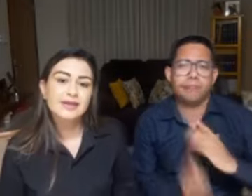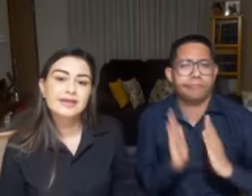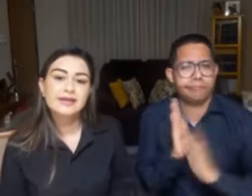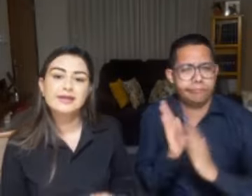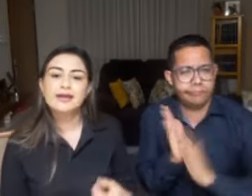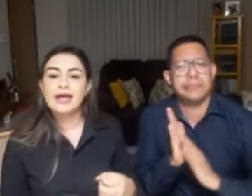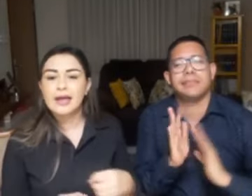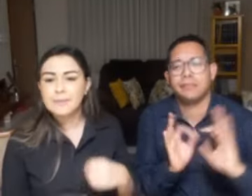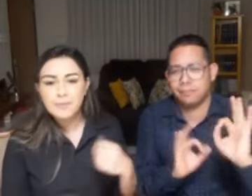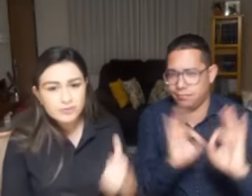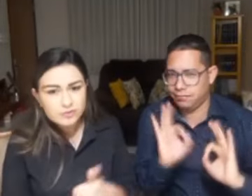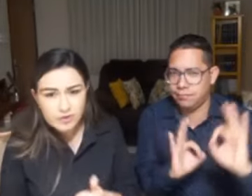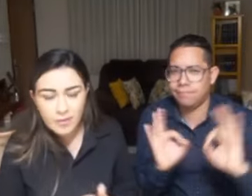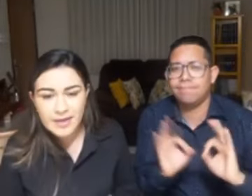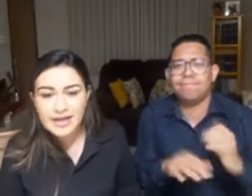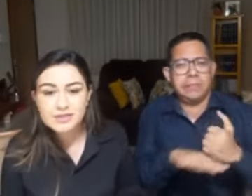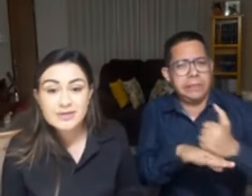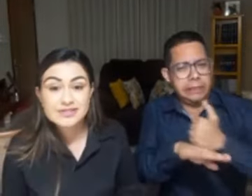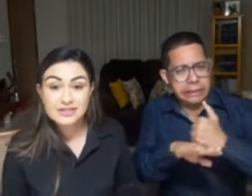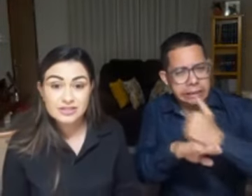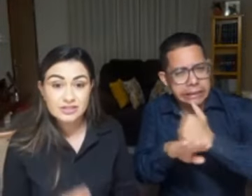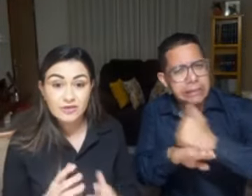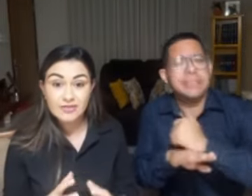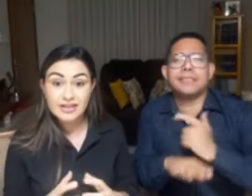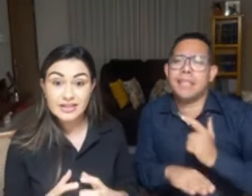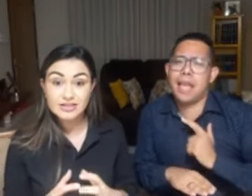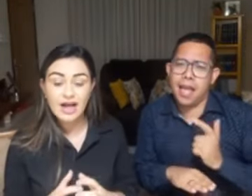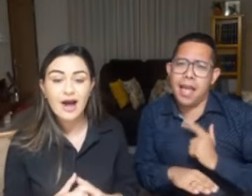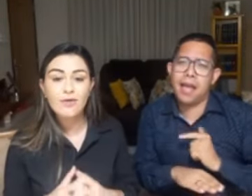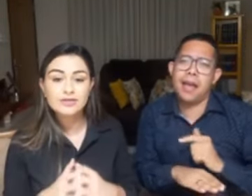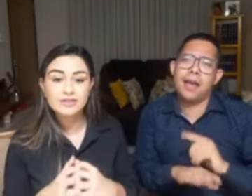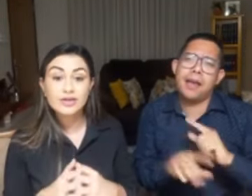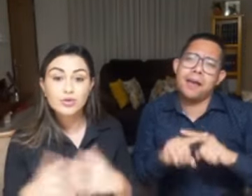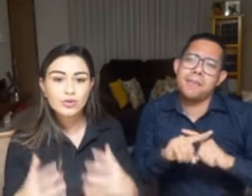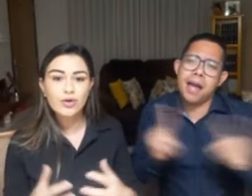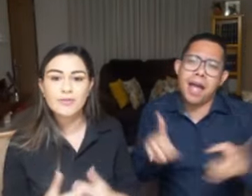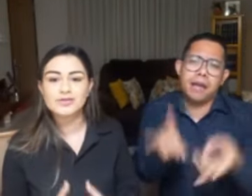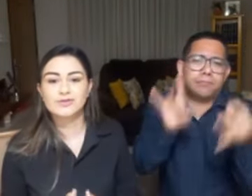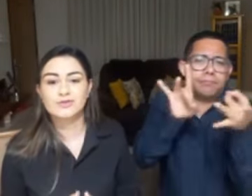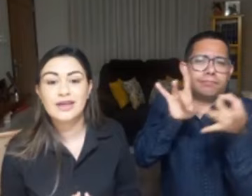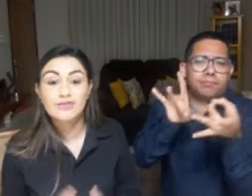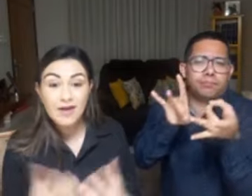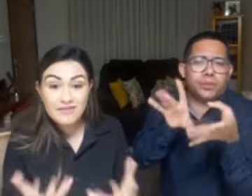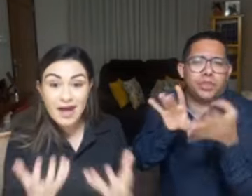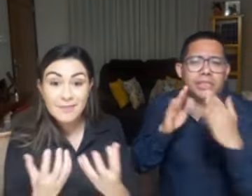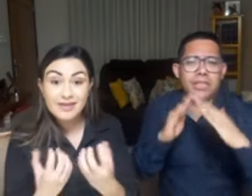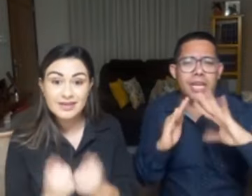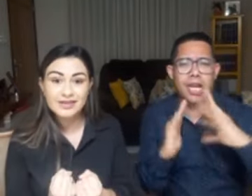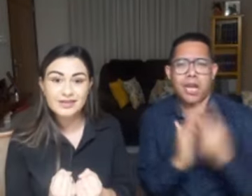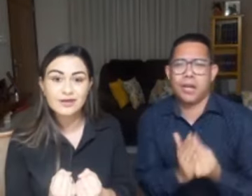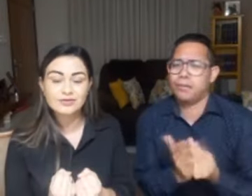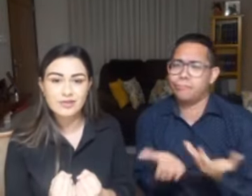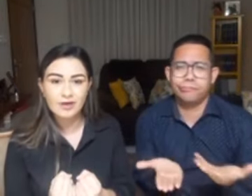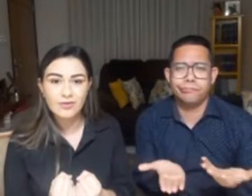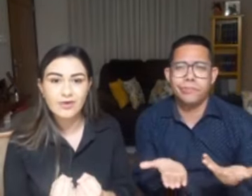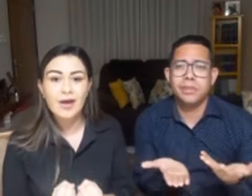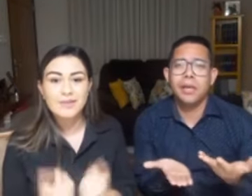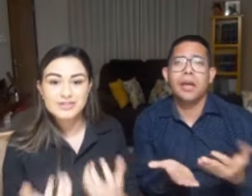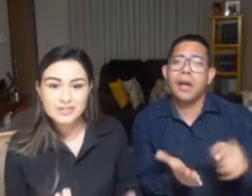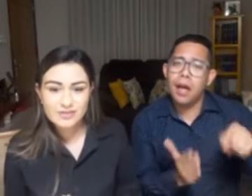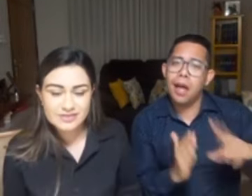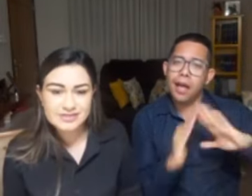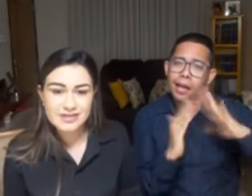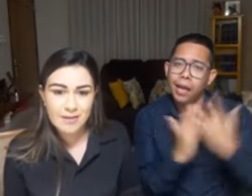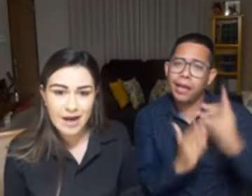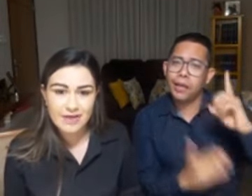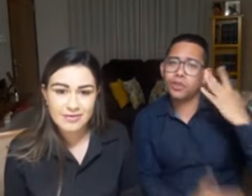né, aí profissionalmente, mas que a gente não venha deixar onde tudo começou, né? Que foi a ferramenta que Deus deu pra